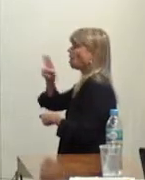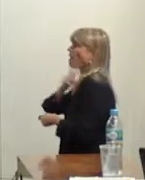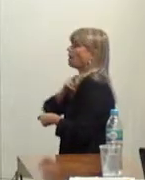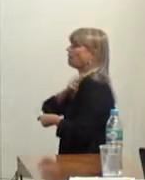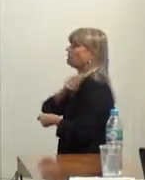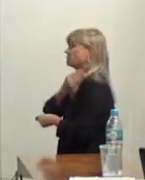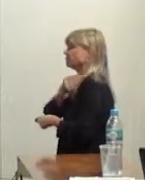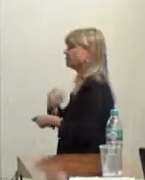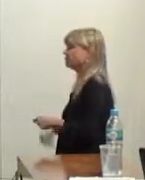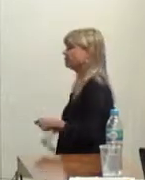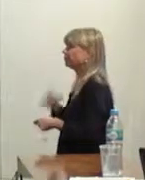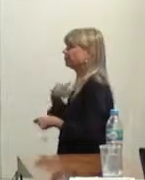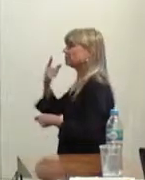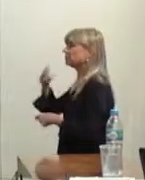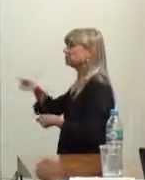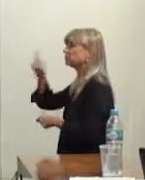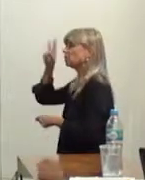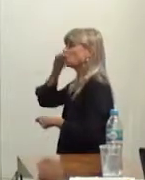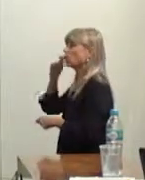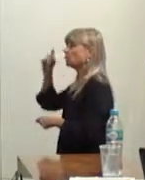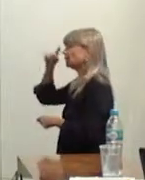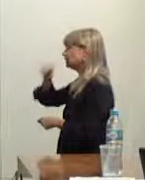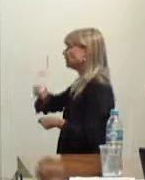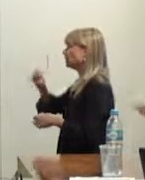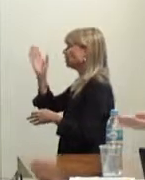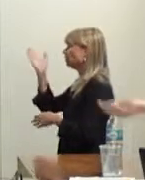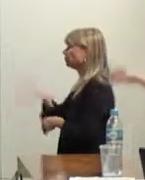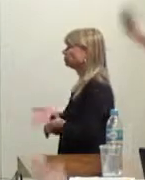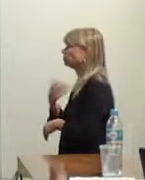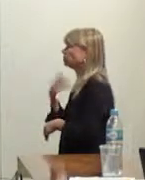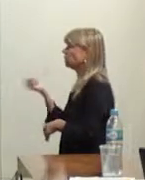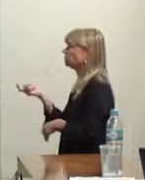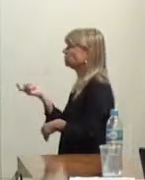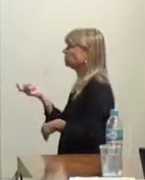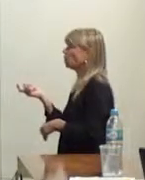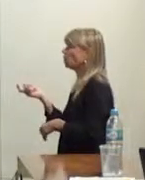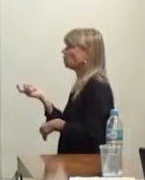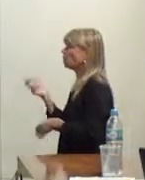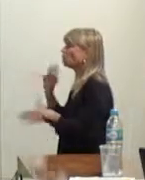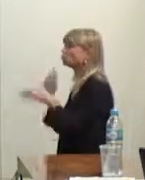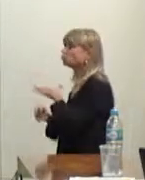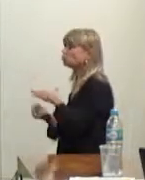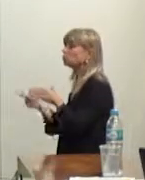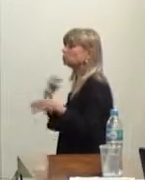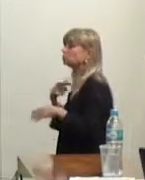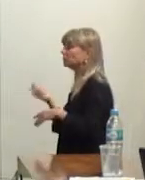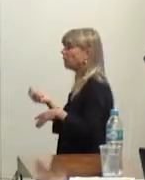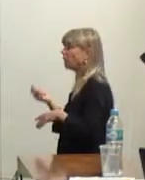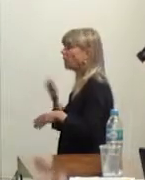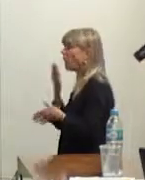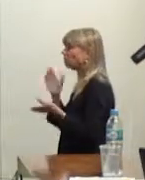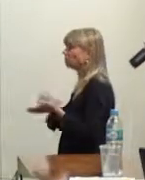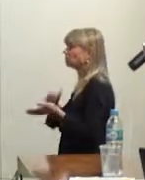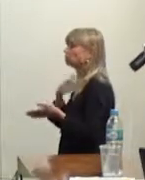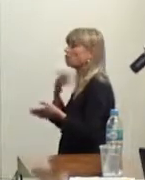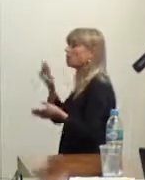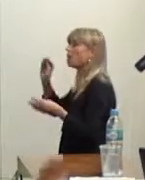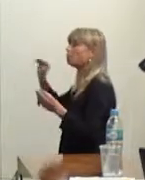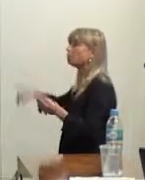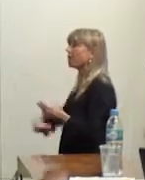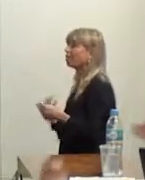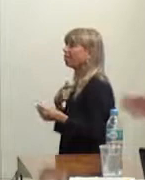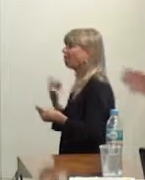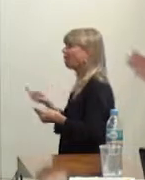pasado del 197% en la tarifa de subte ya determinó una pérdida importante de